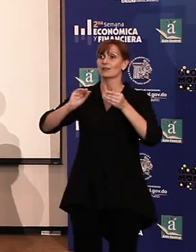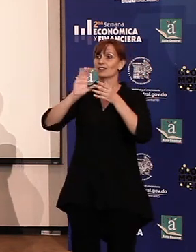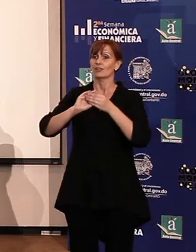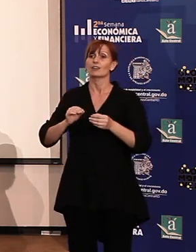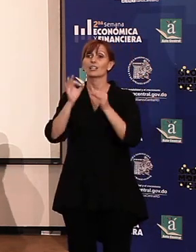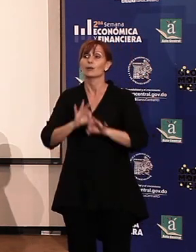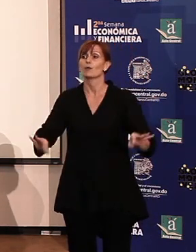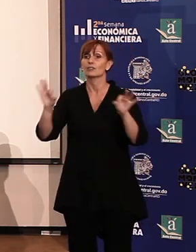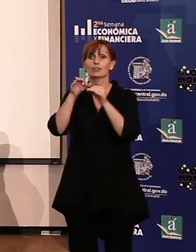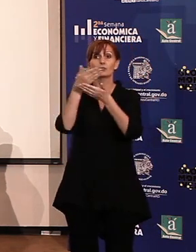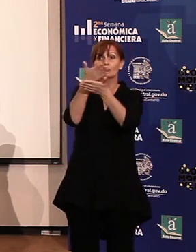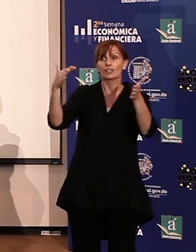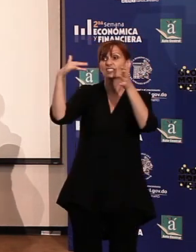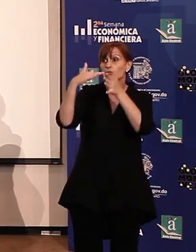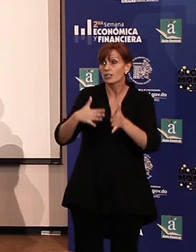esto miren